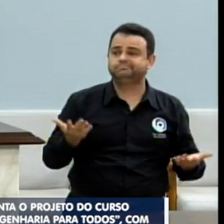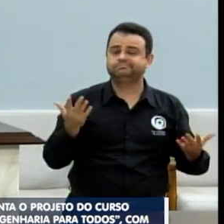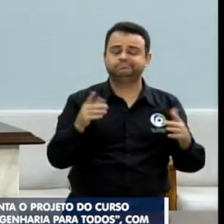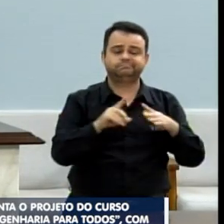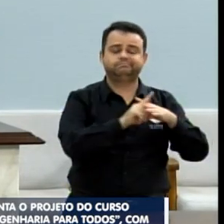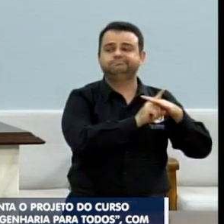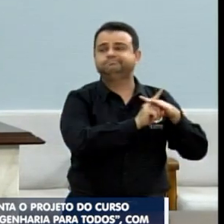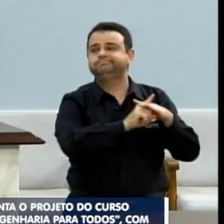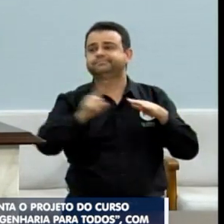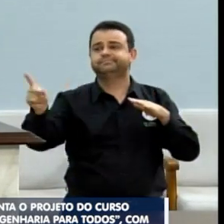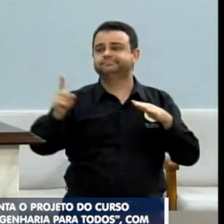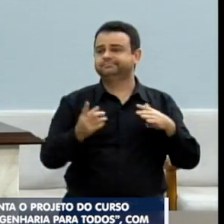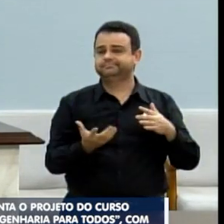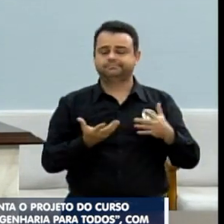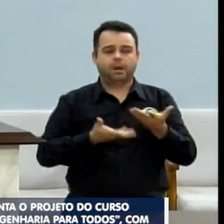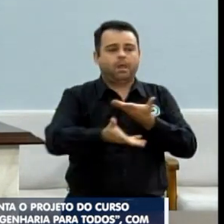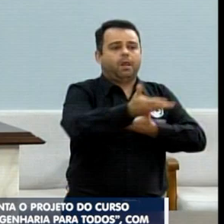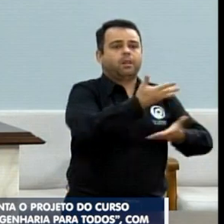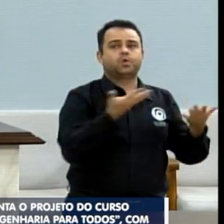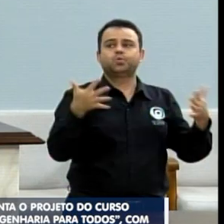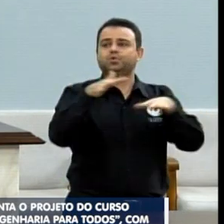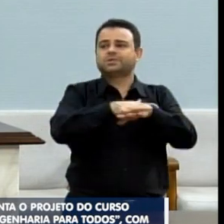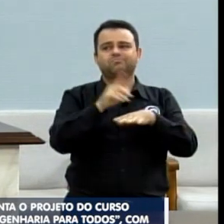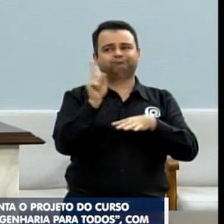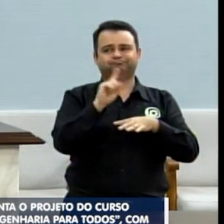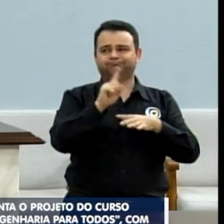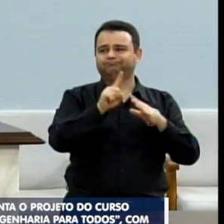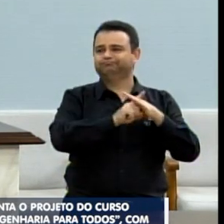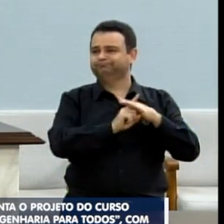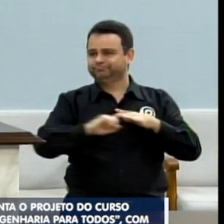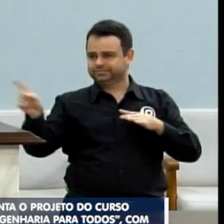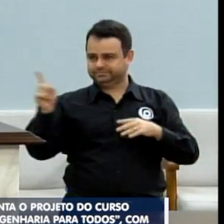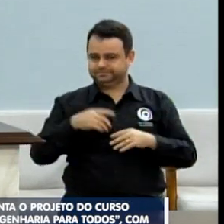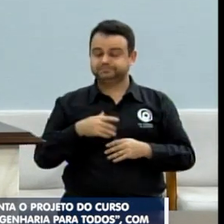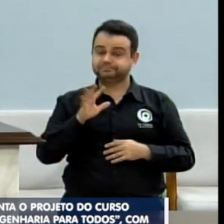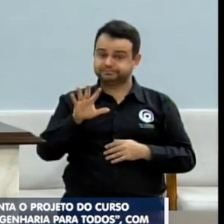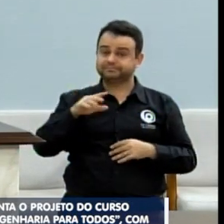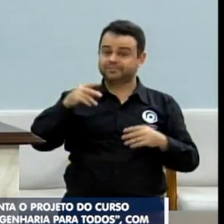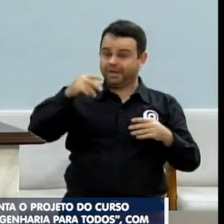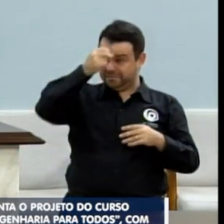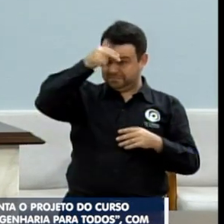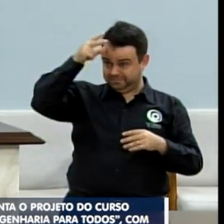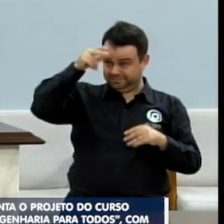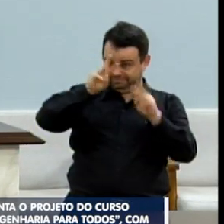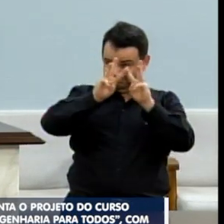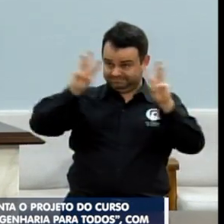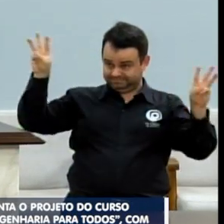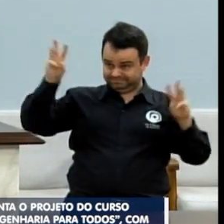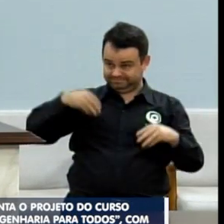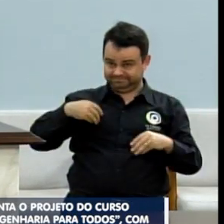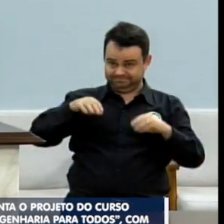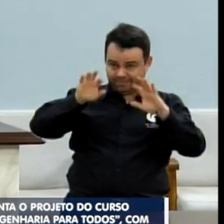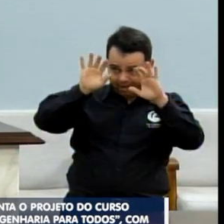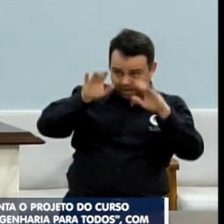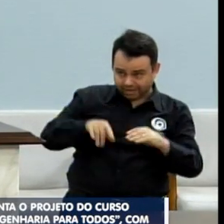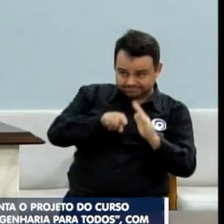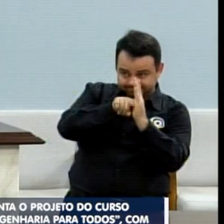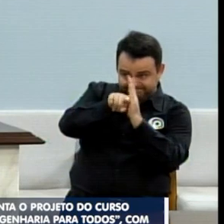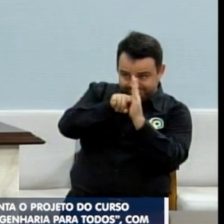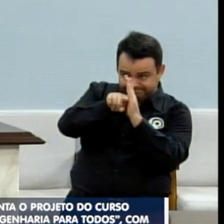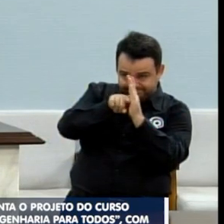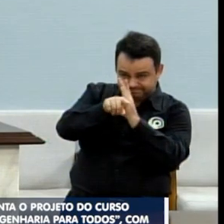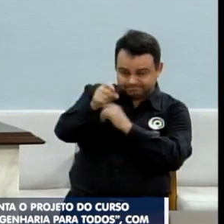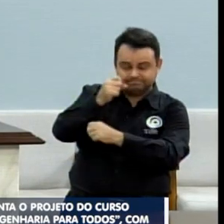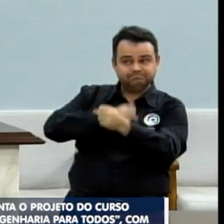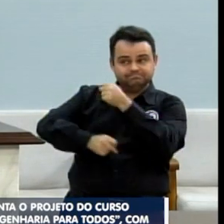social, né? Nós fizemos uma pesquisa no site da Prefeitura de Rio Preto, apesar dos dados serem de